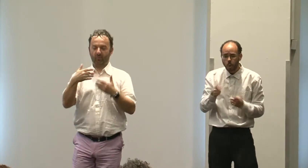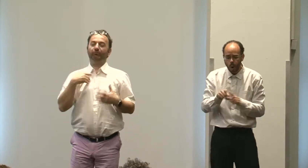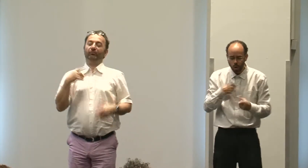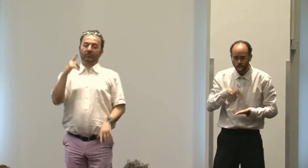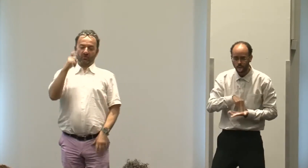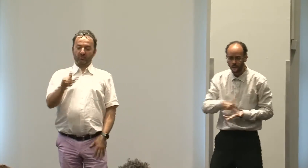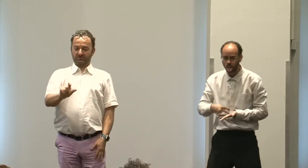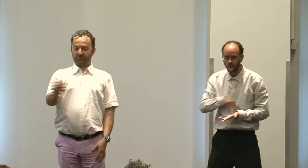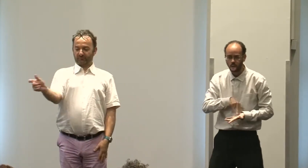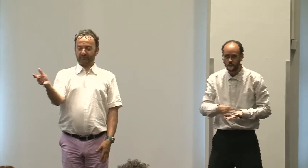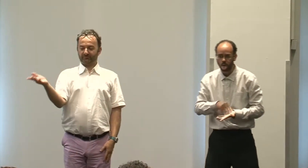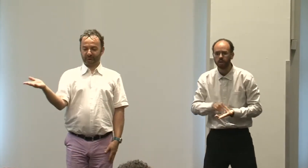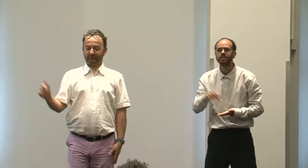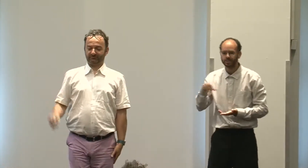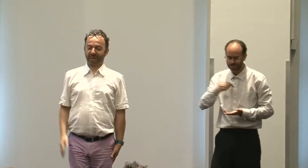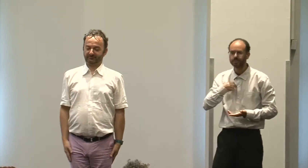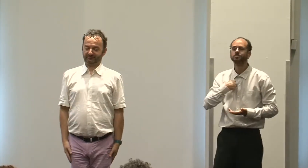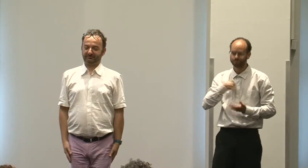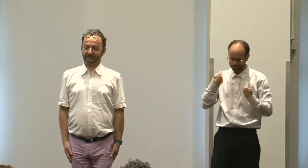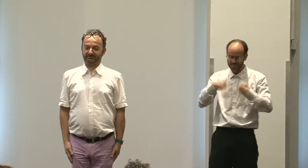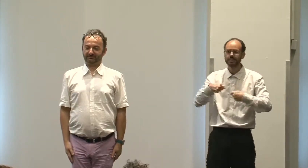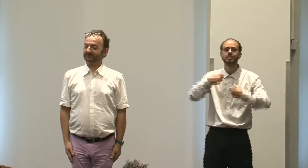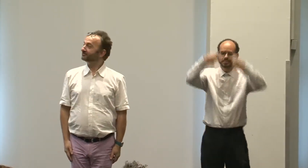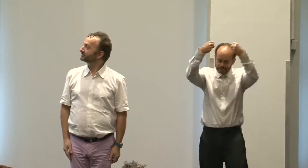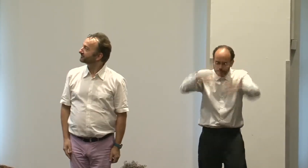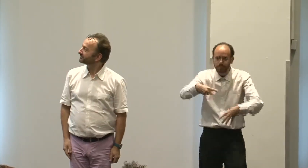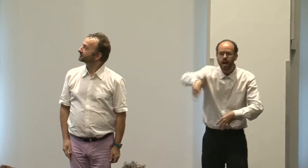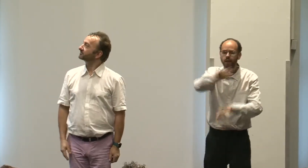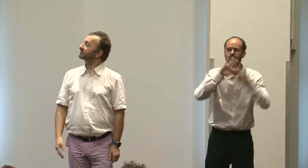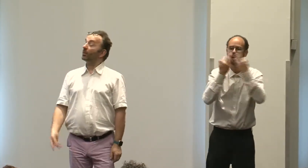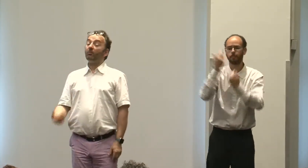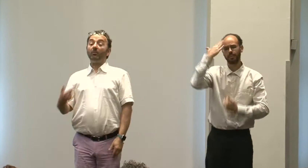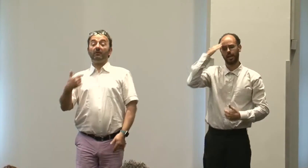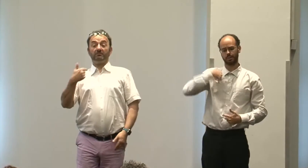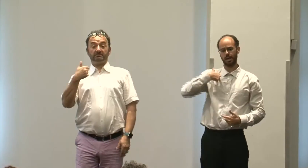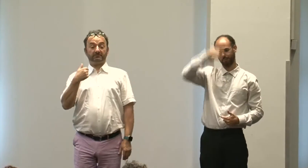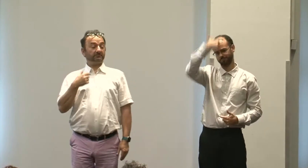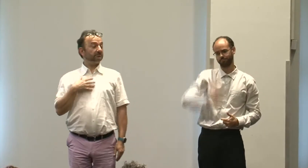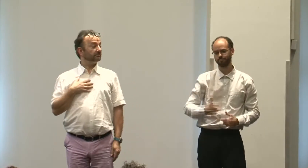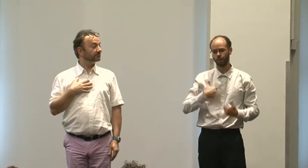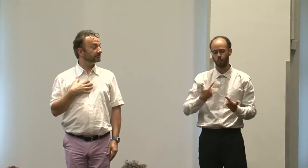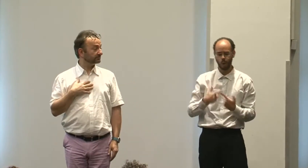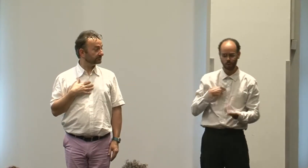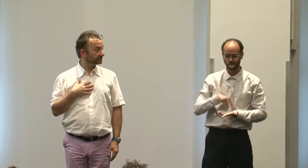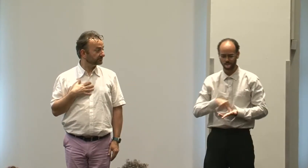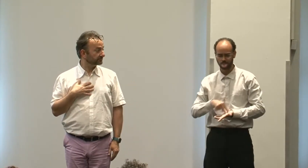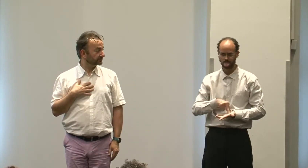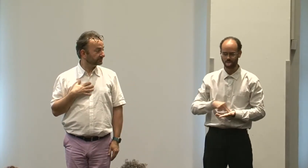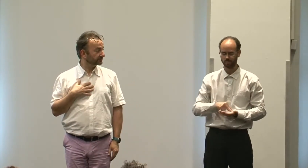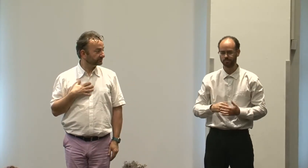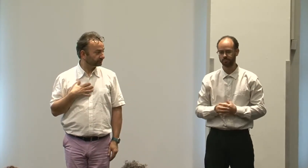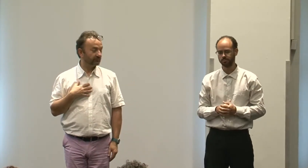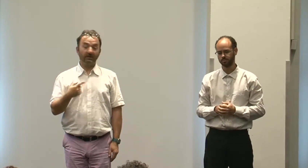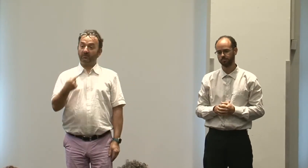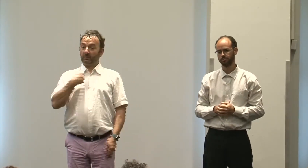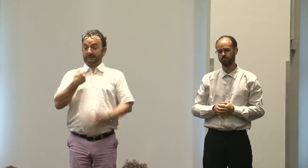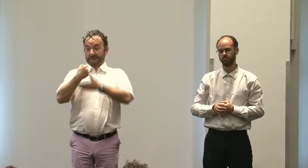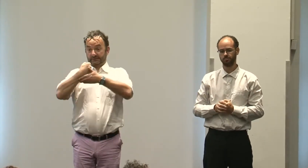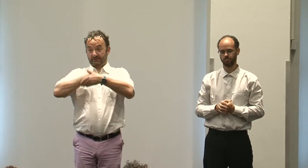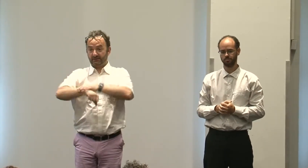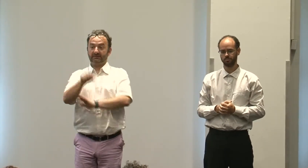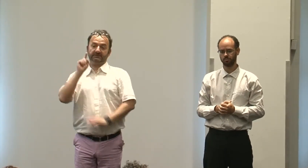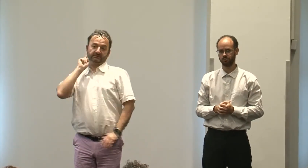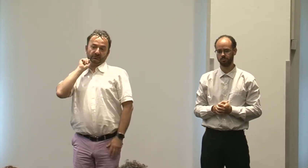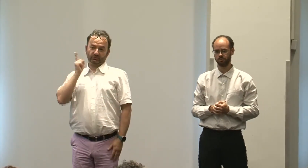A minha família, esse problema da minha família me deixava inseguro. E eu precisava falar com a minha família para me fazer